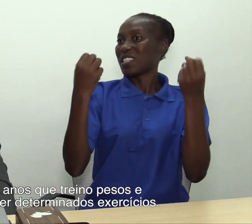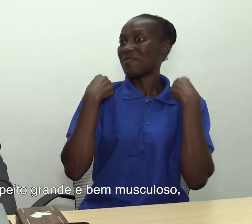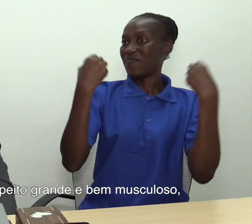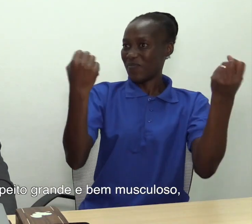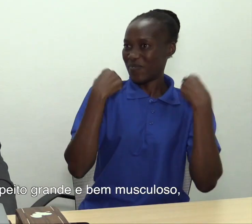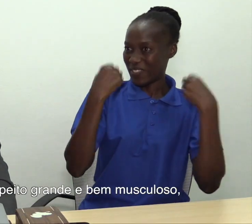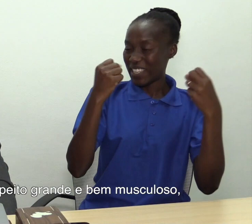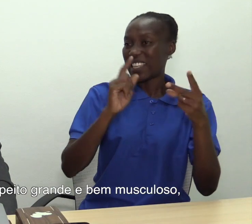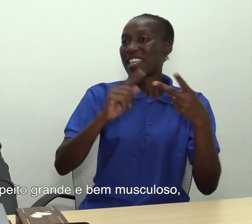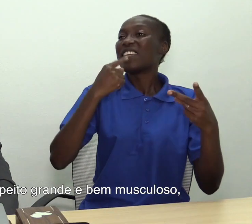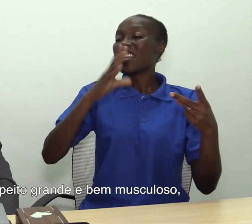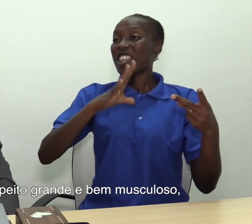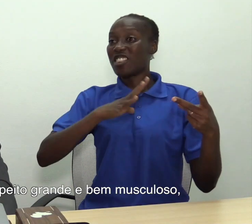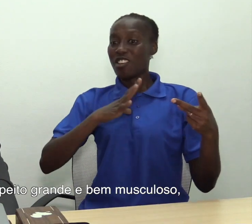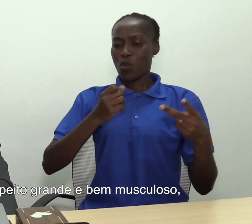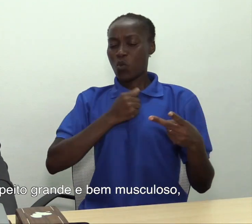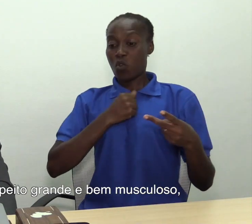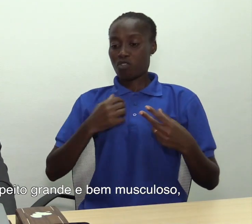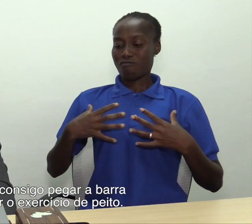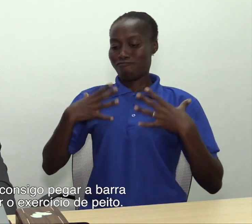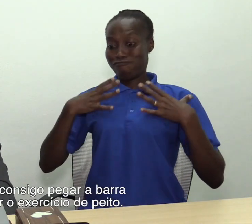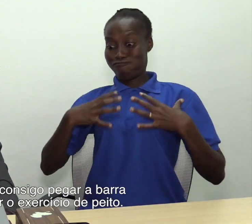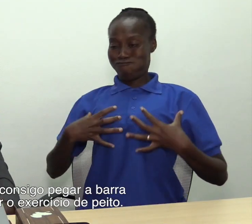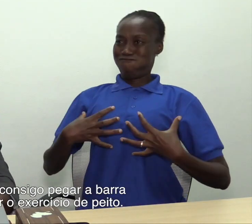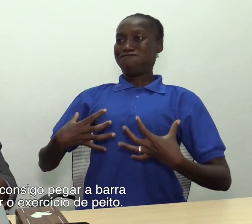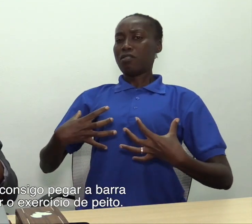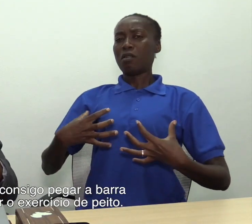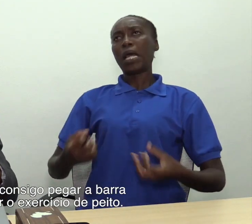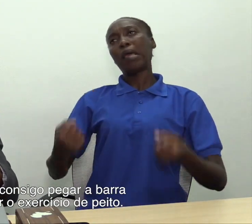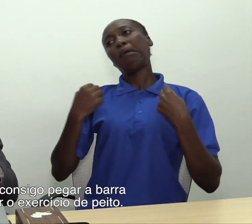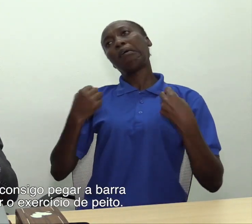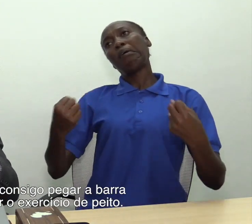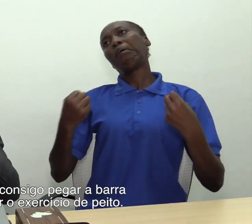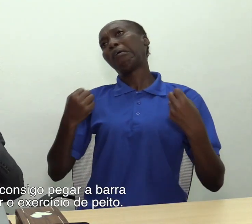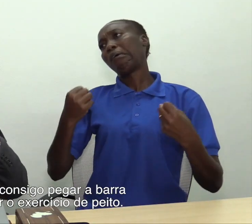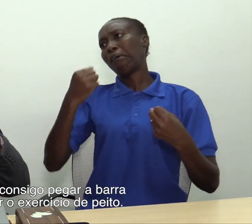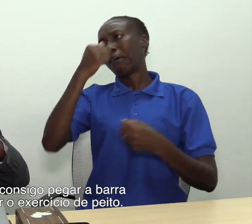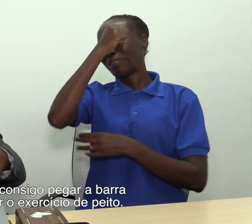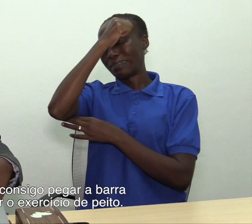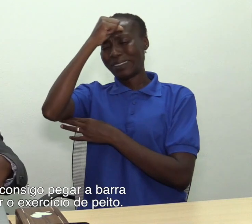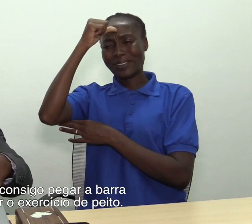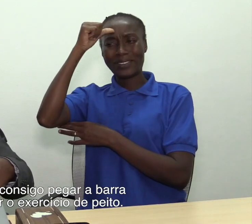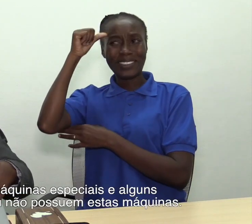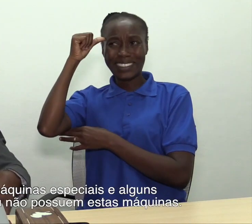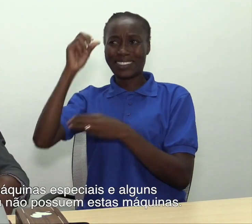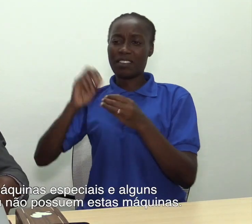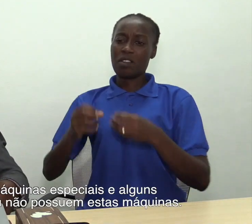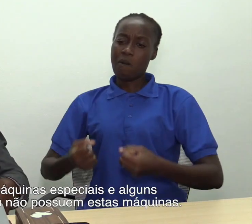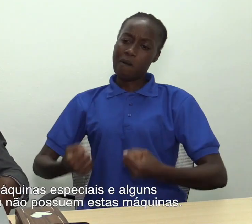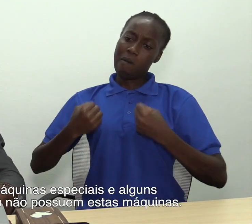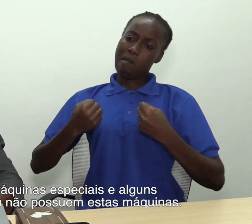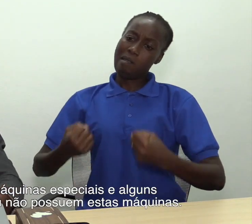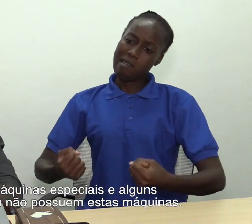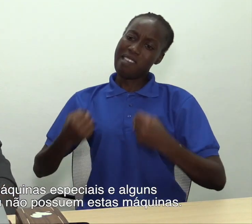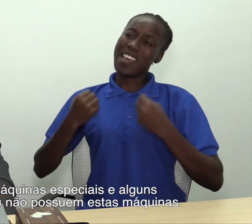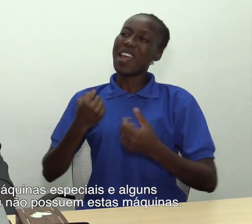fazer. Eu gostaria de ter um peito grande, musculoso. Então, não consigo pegar a barra para fazer o exercício de peito. Tem que ter